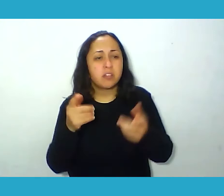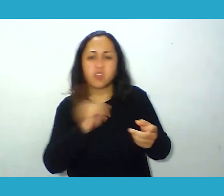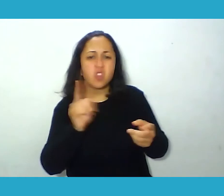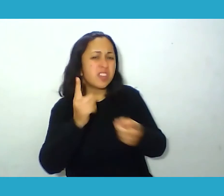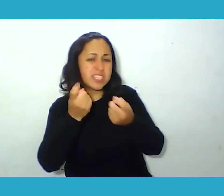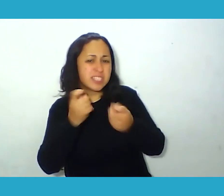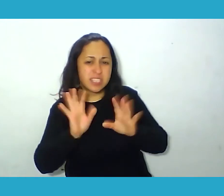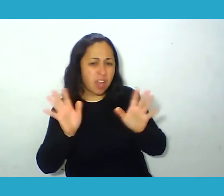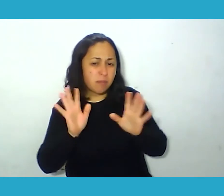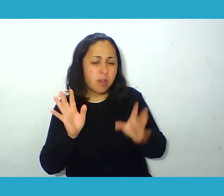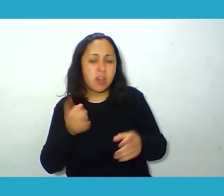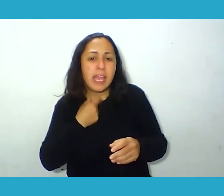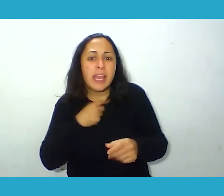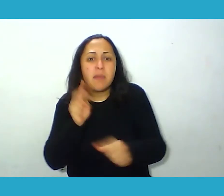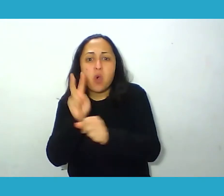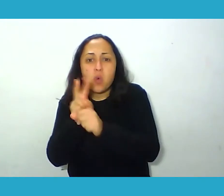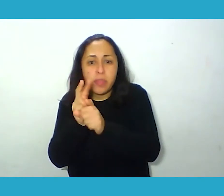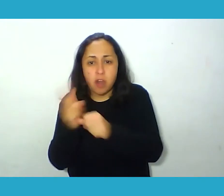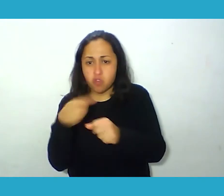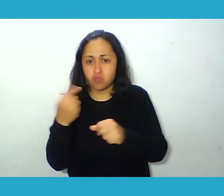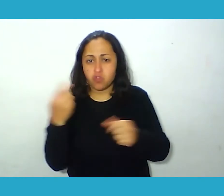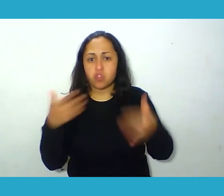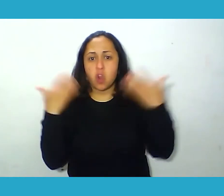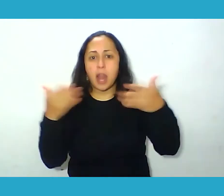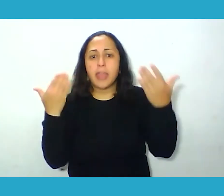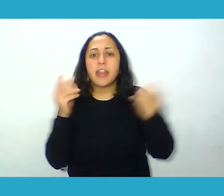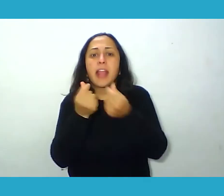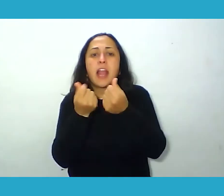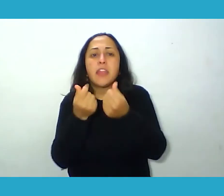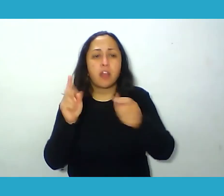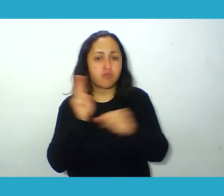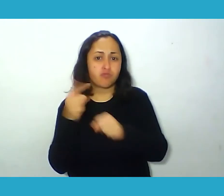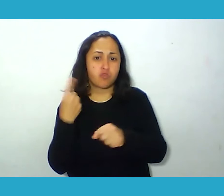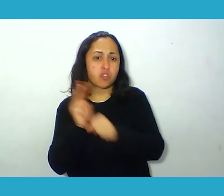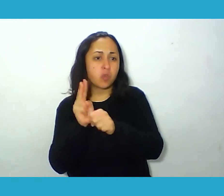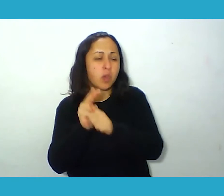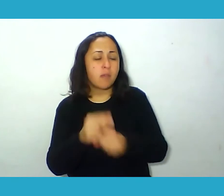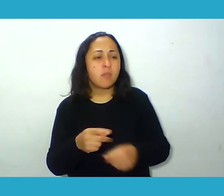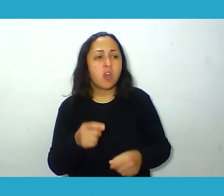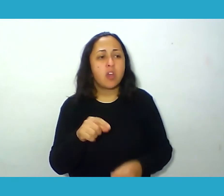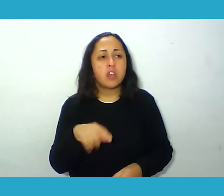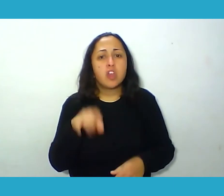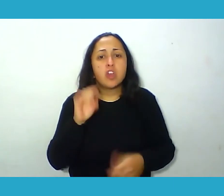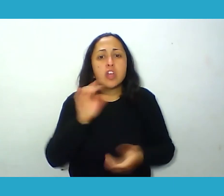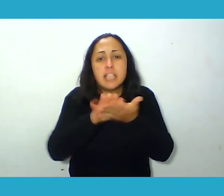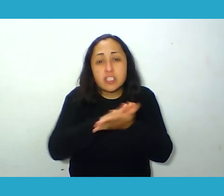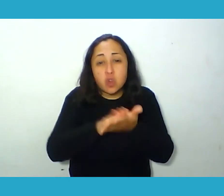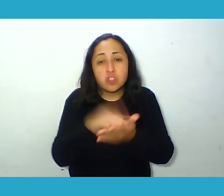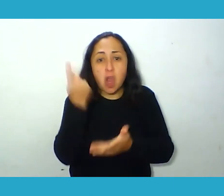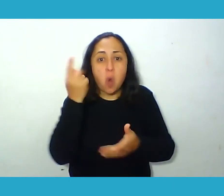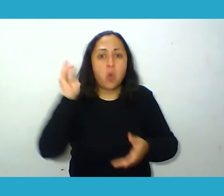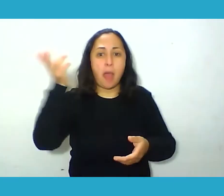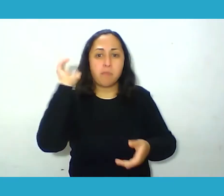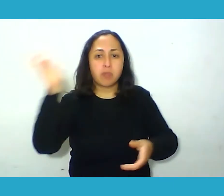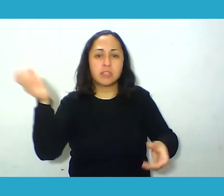necesitan eso y quieren preservar la calidad del aire. Relata que el hecho de que una ambulancia llegue más rápido no soluciona la falta de hospitales,